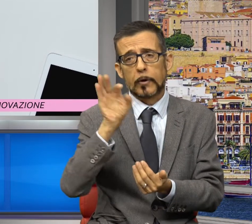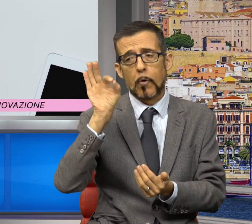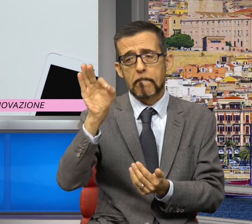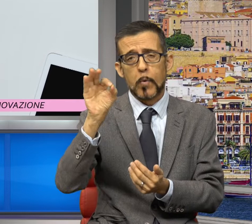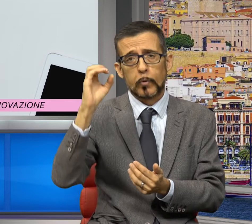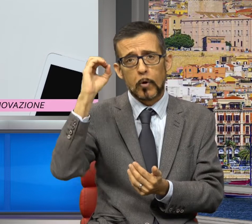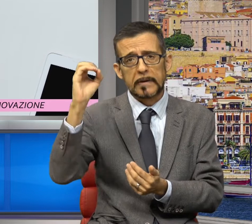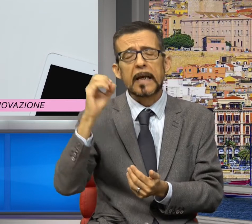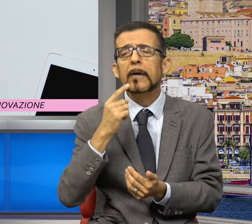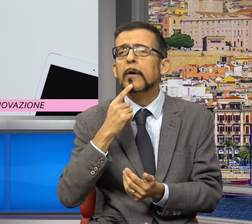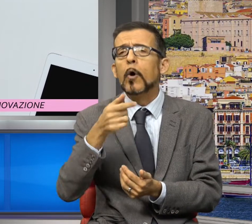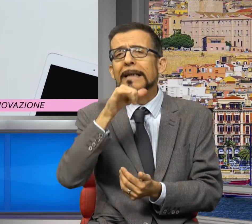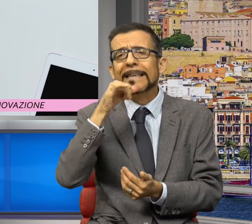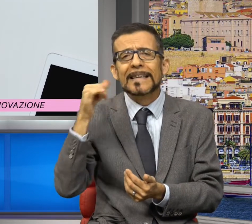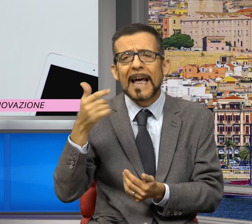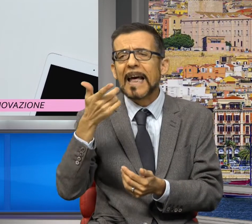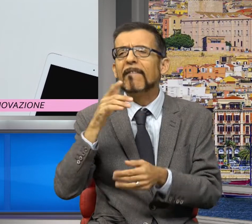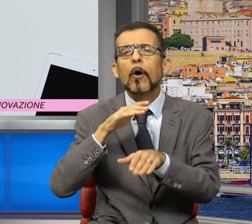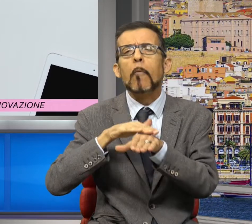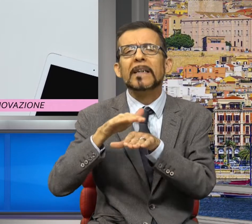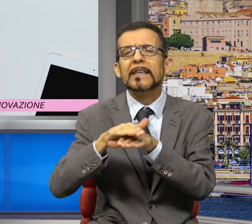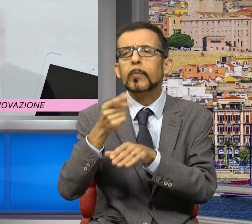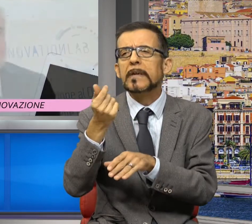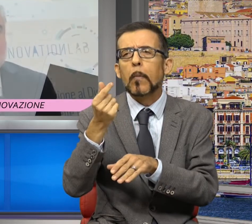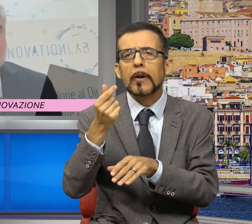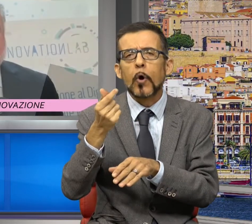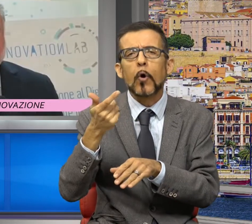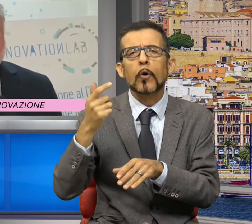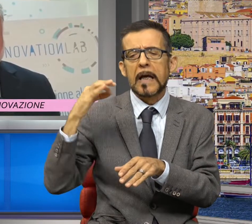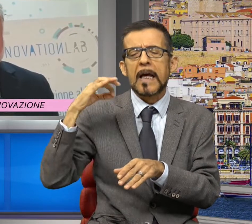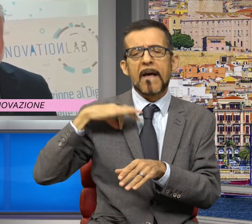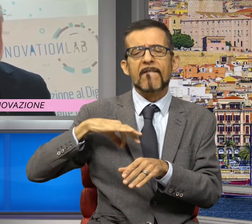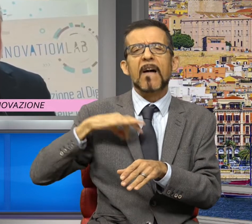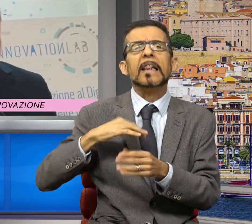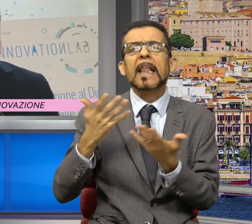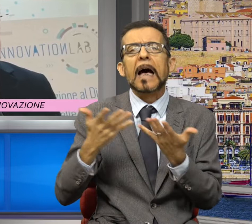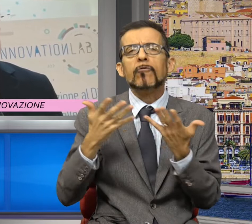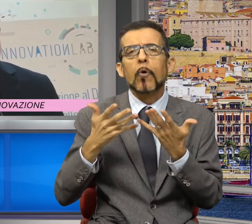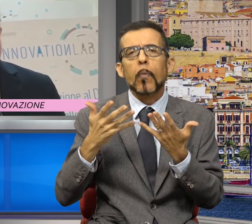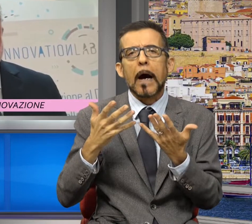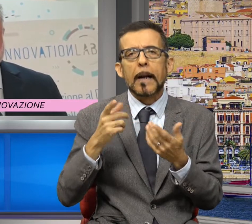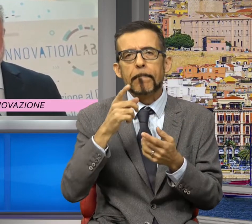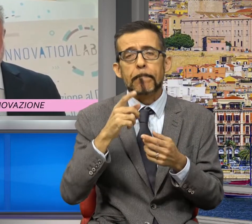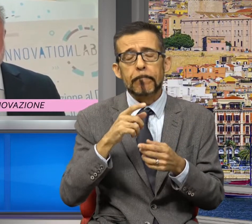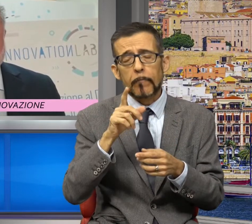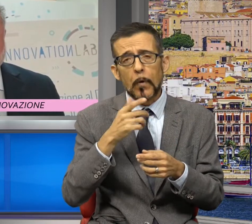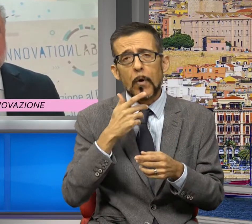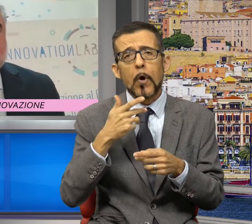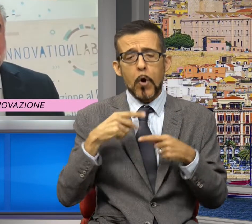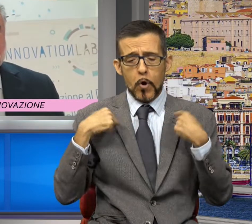si usa, quanto costa e che vantaggi mi può dare. Partendo dal presupposto che viviamo in un mondo